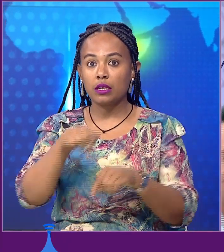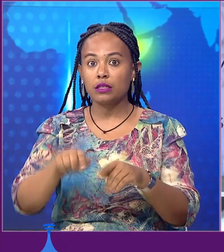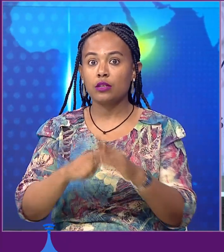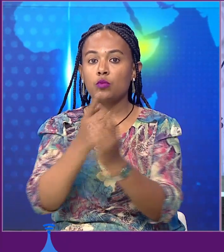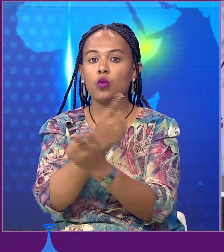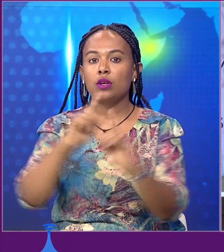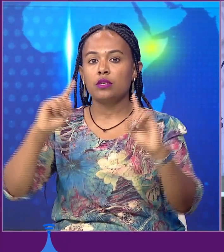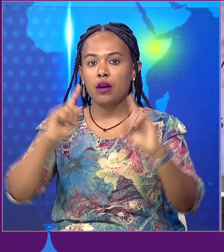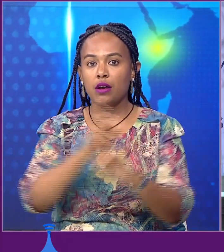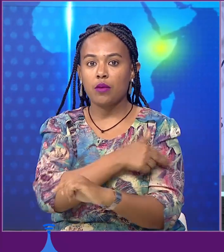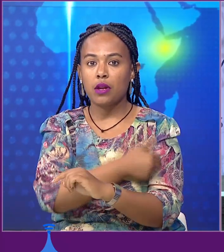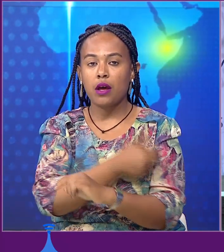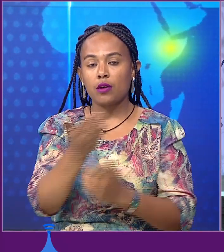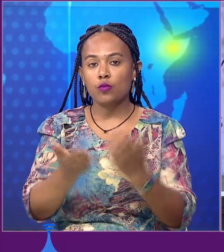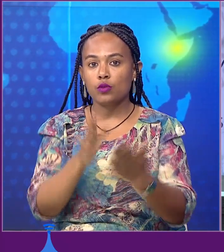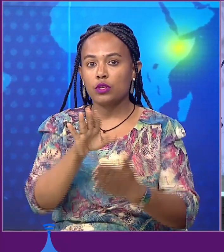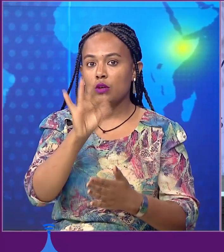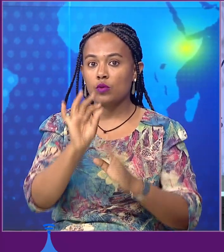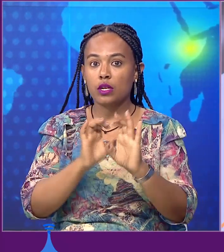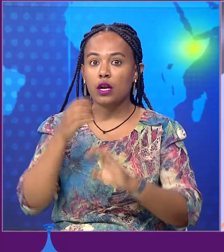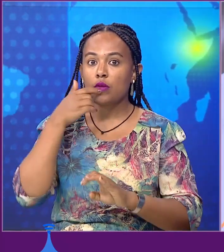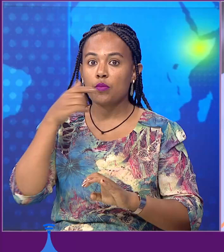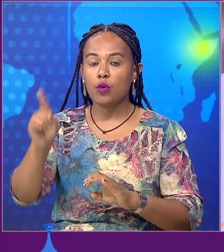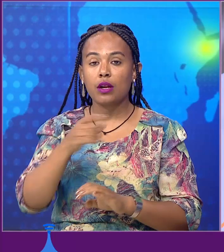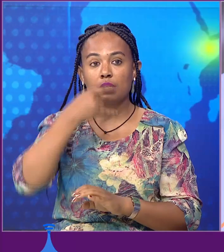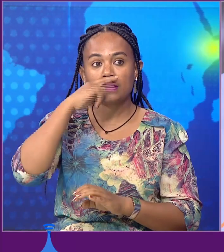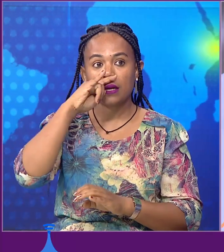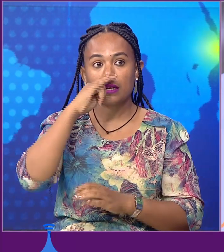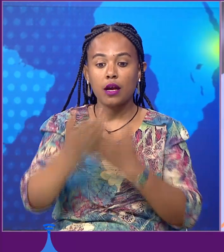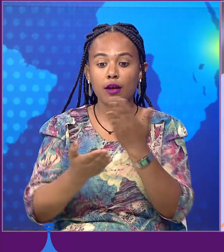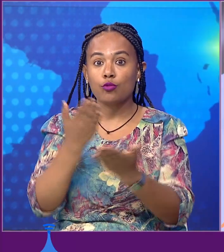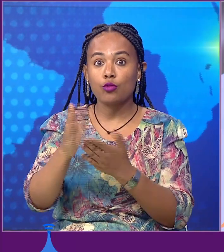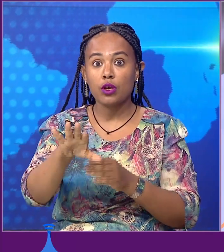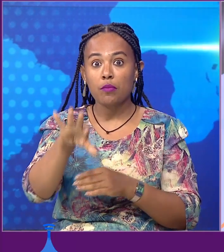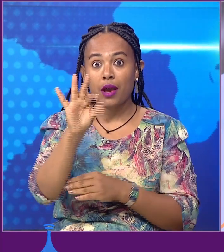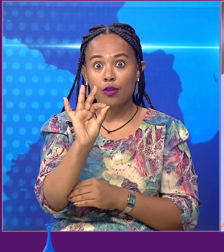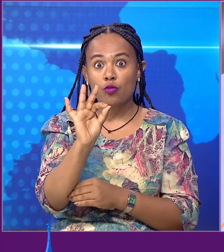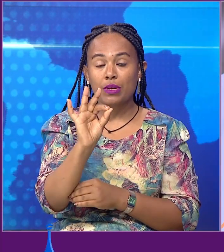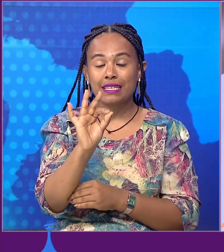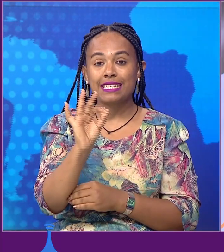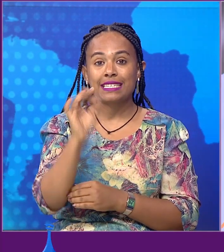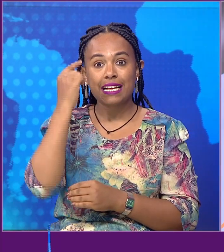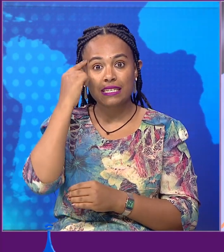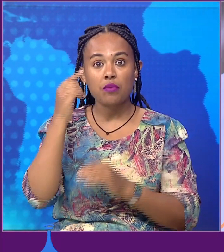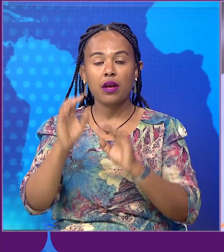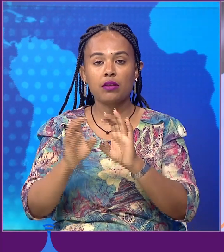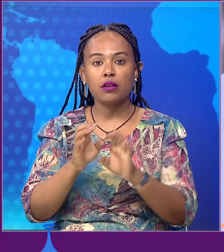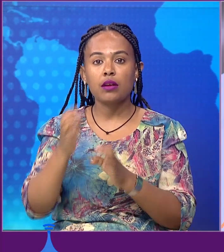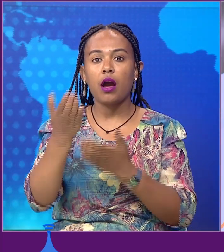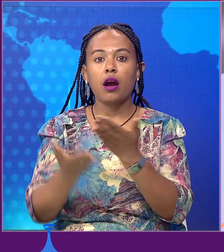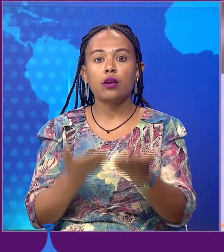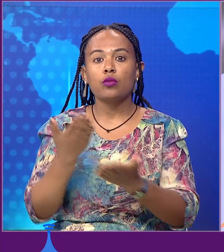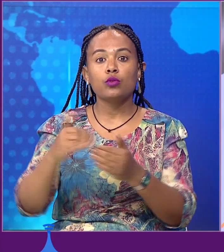ነፃ የሕክምና አገልግሎት እንዲያገኙ ይደረጋልም ብለዋል። ህፃናት አገልግሎት የሚያገኙበትን ታሳቢ ያደረገ